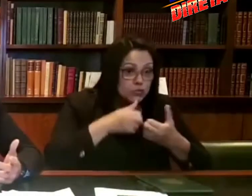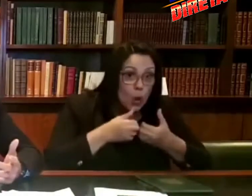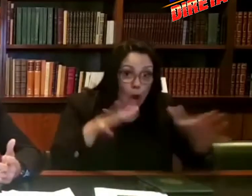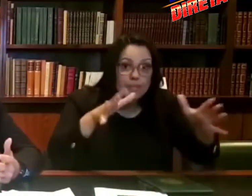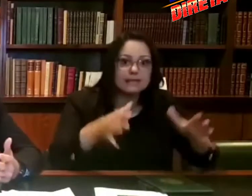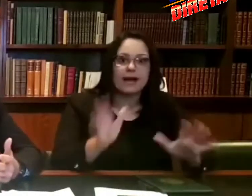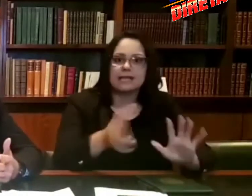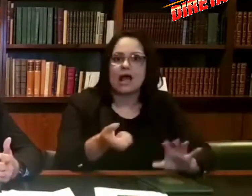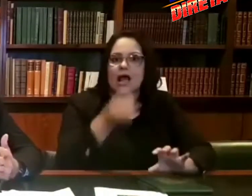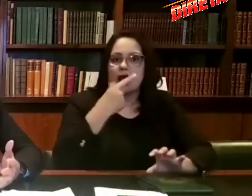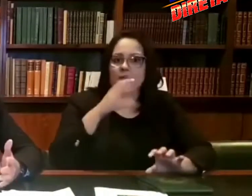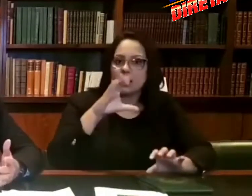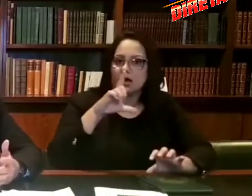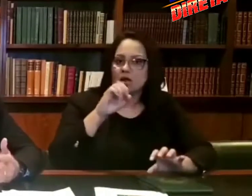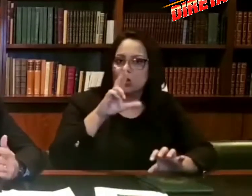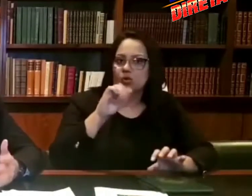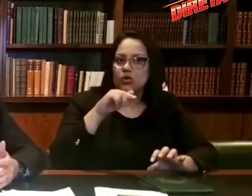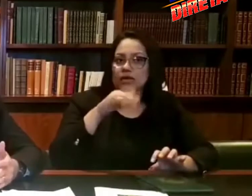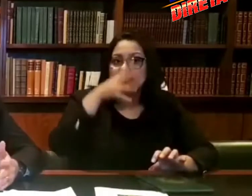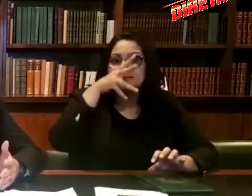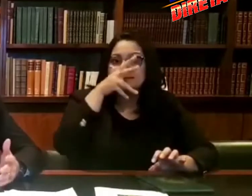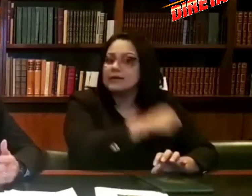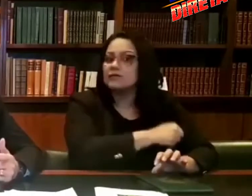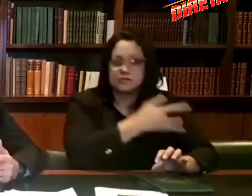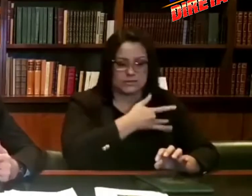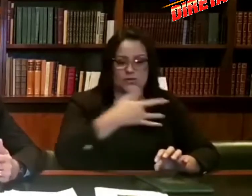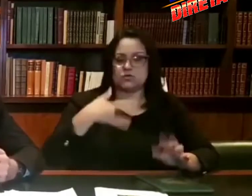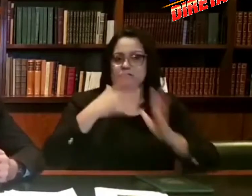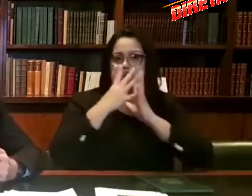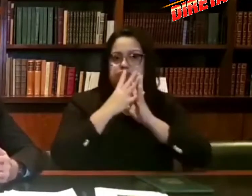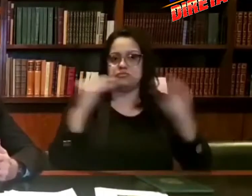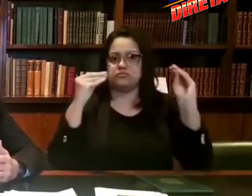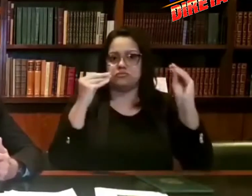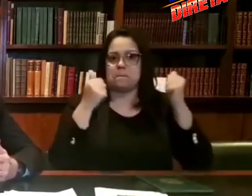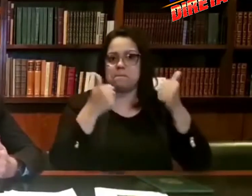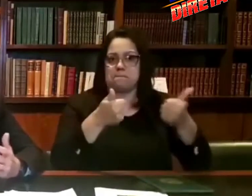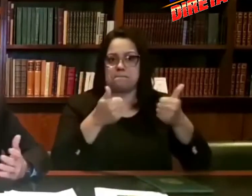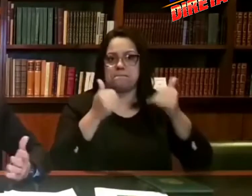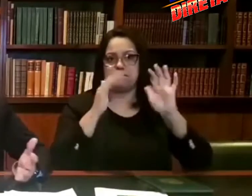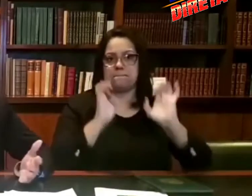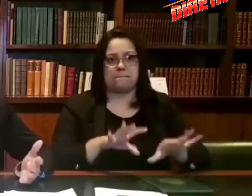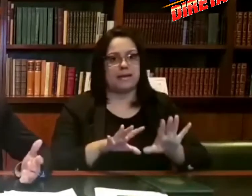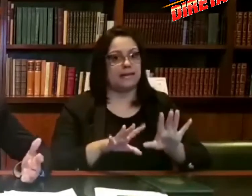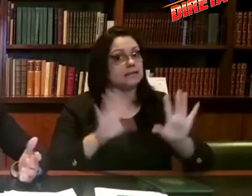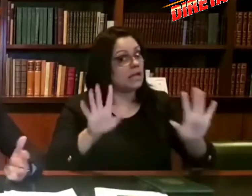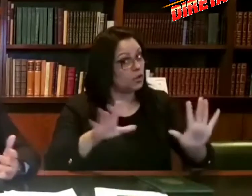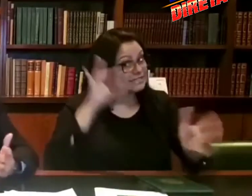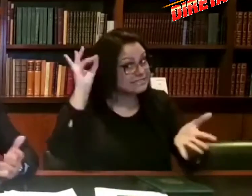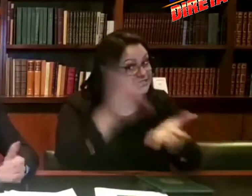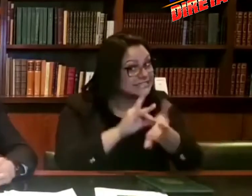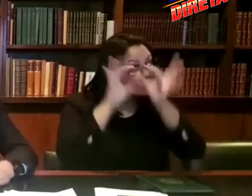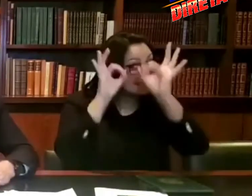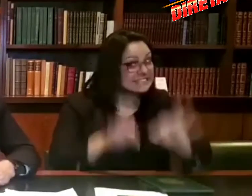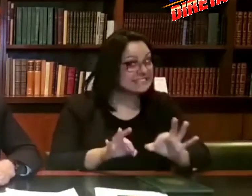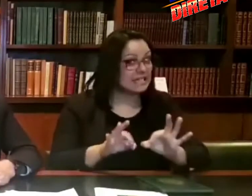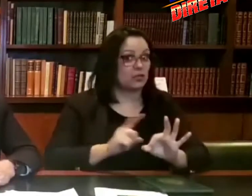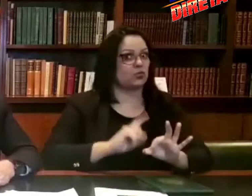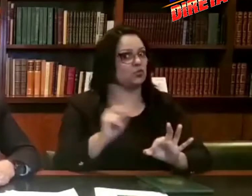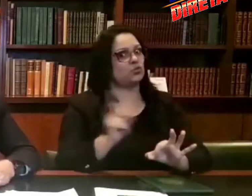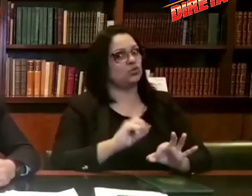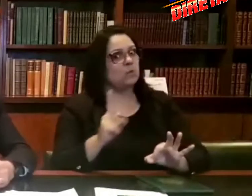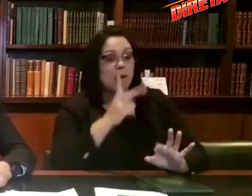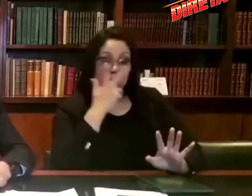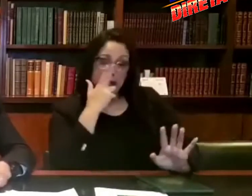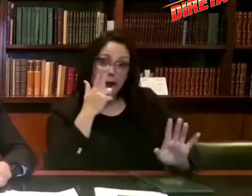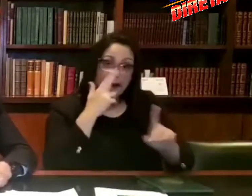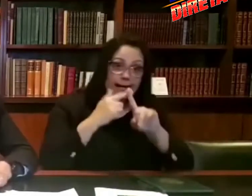dele, então os mais idosos com a cloroquina não é nada confirmado ainda, mas parece que está